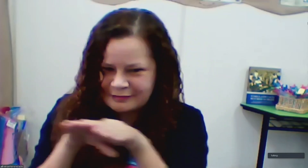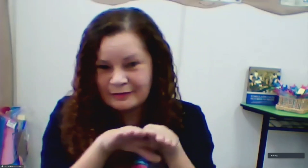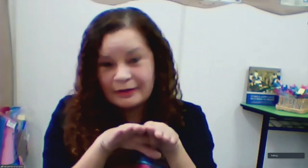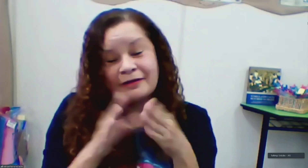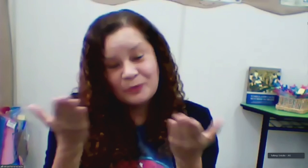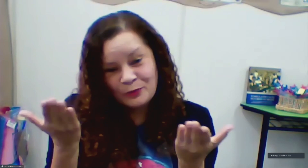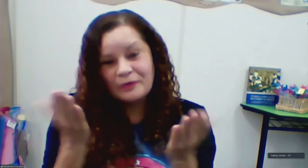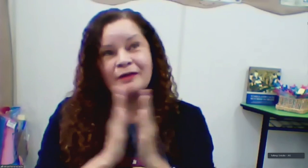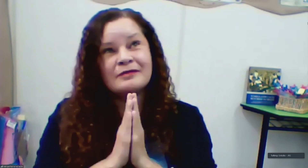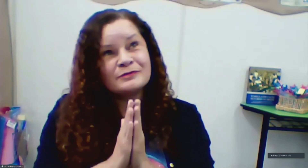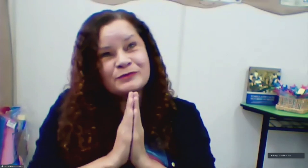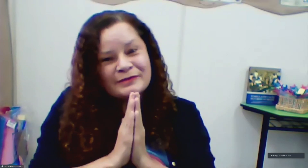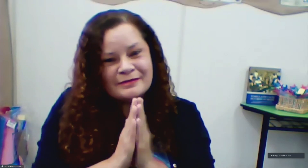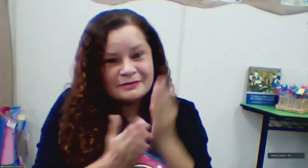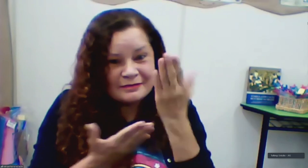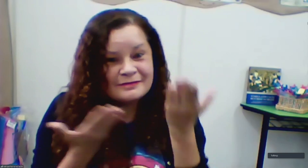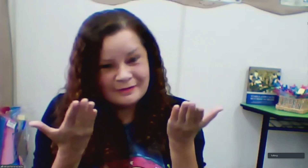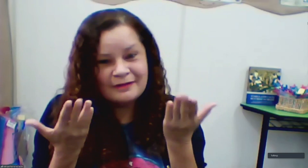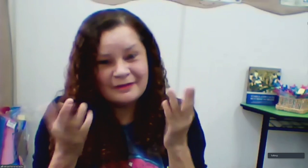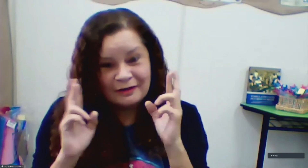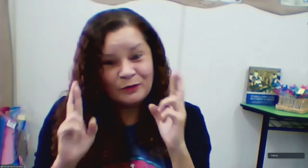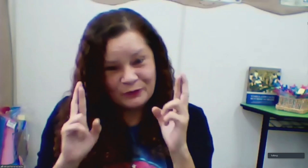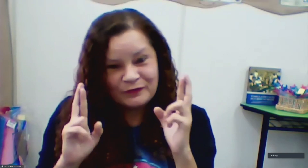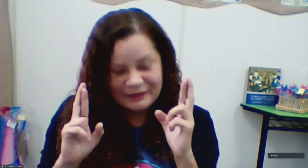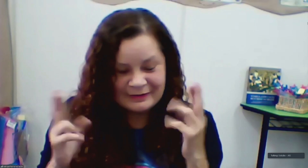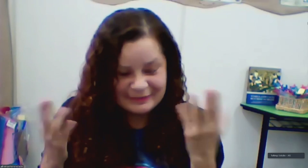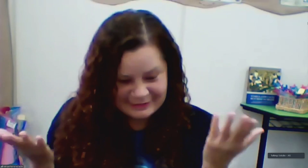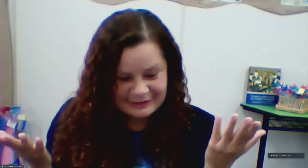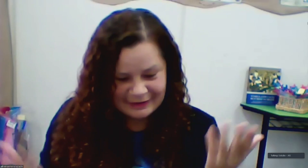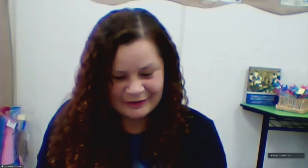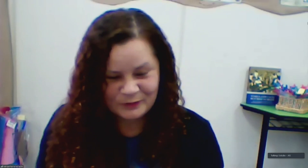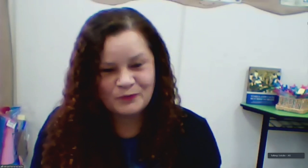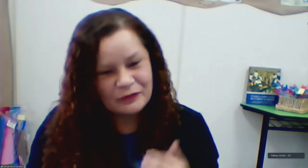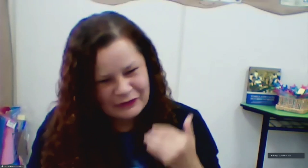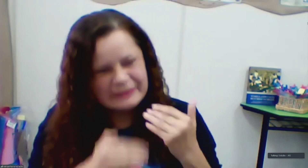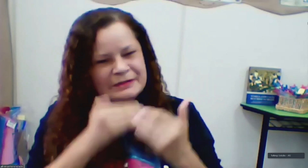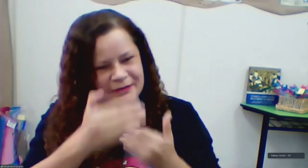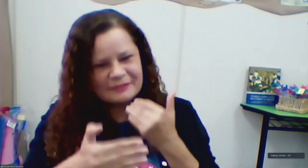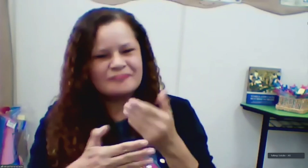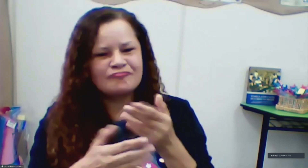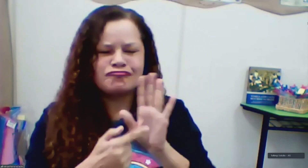bilíngue. Tenho a esperança, o respeito, a igualdade, se Deus quiser.